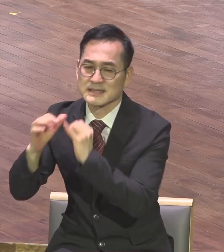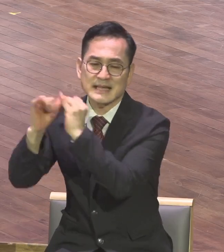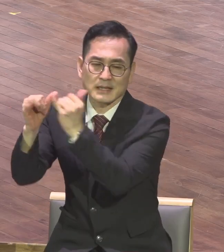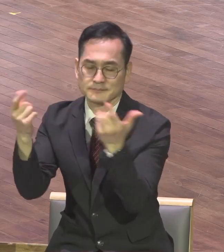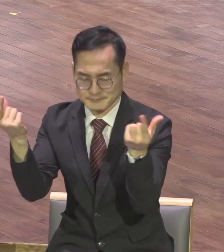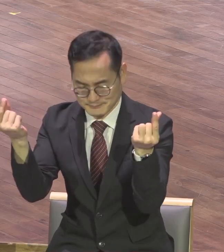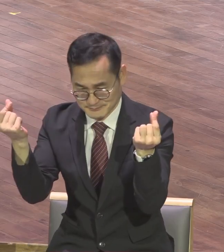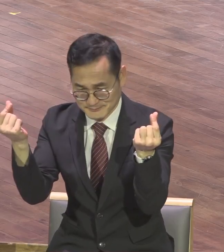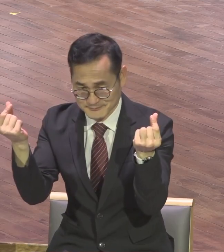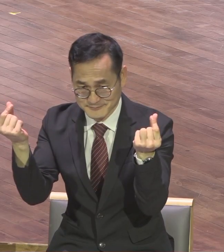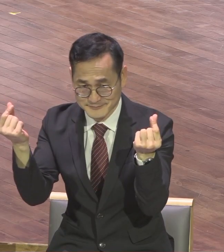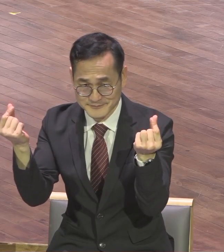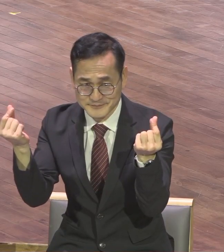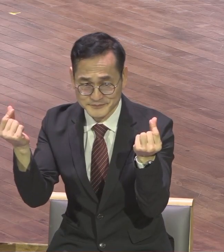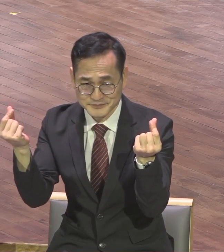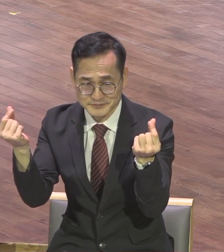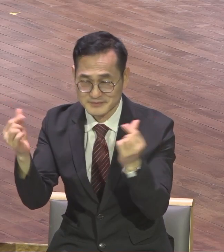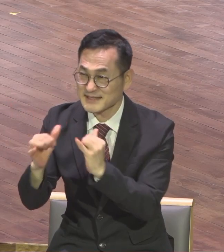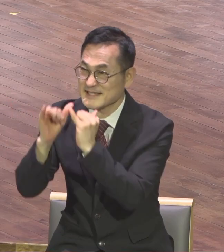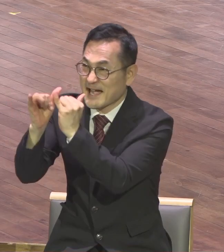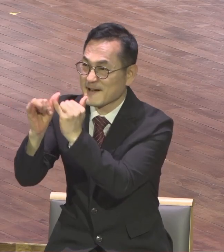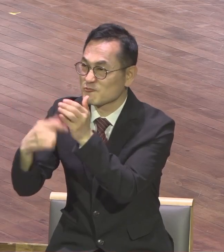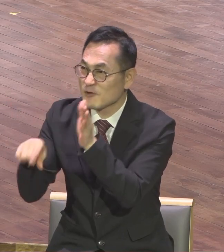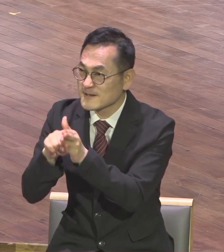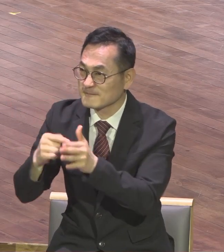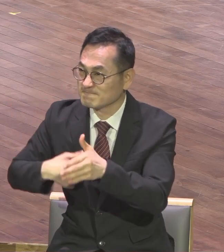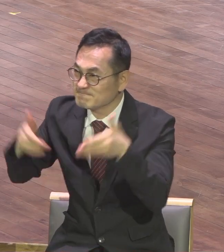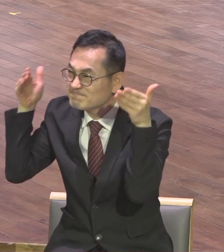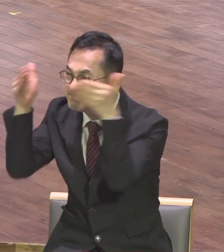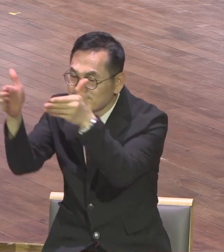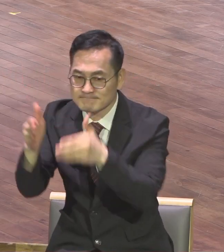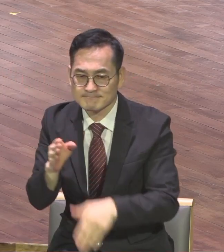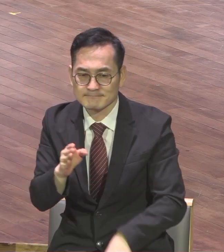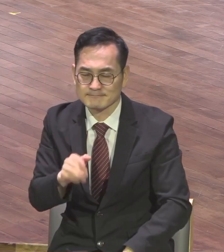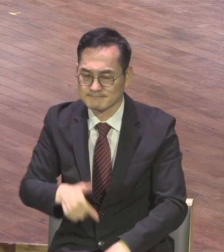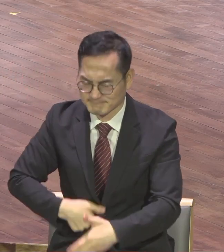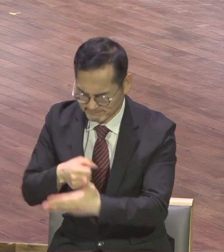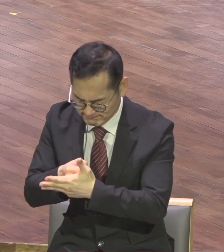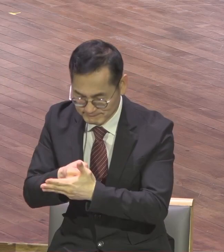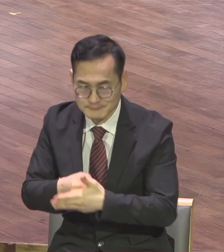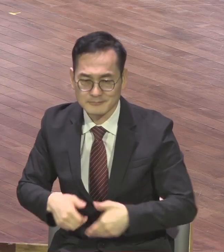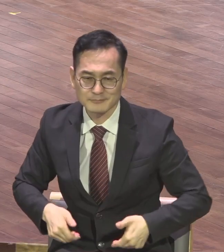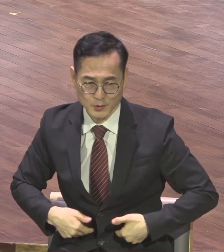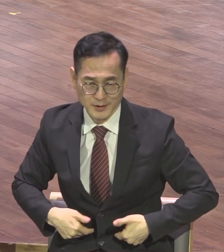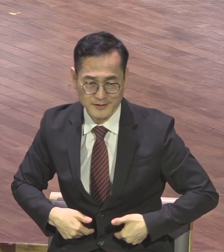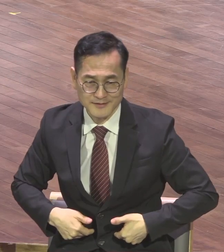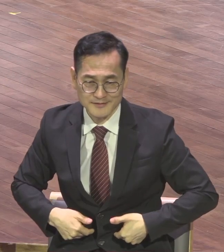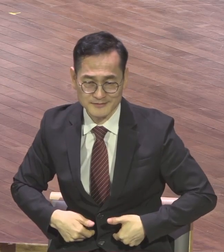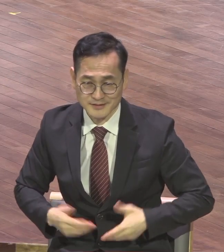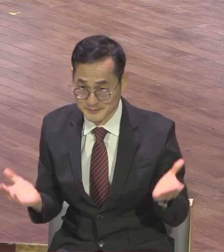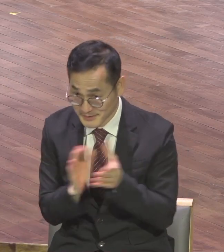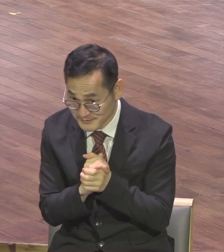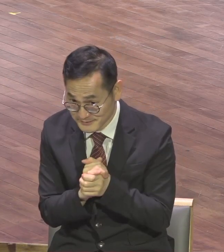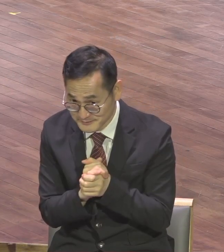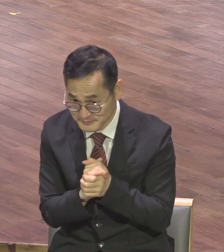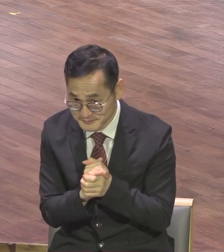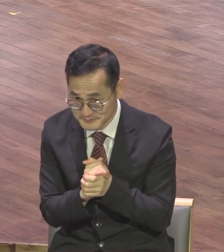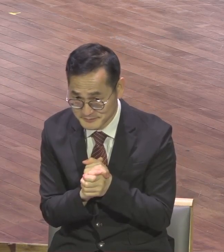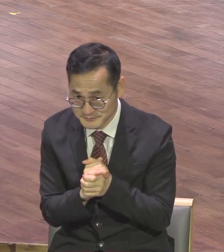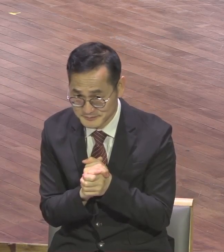이 상급을 위해서 올인해야지. 아멘. 오늘 아침에